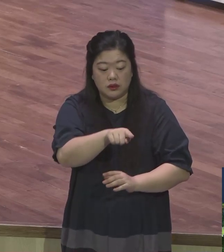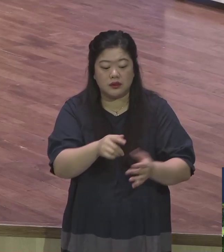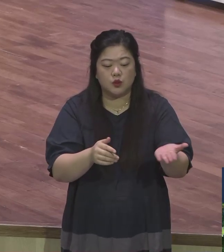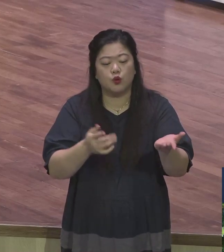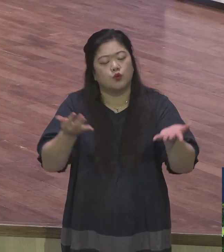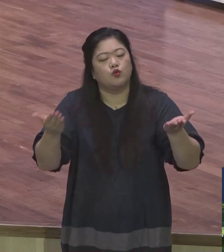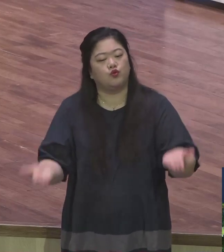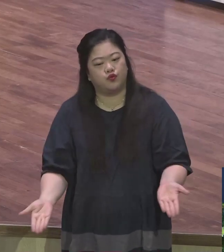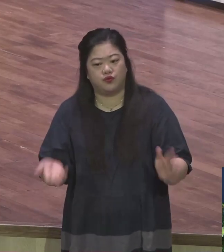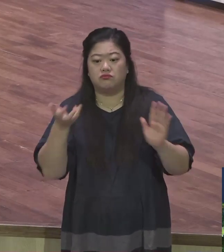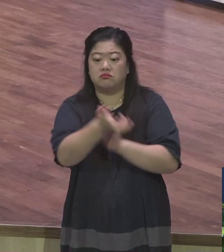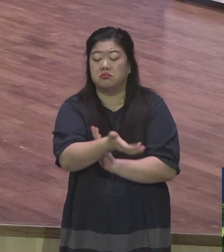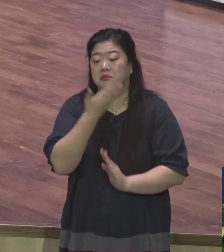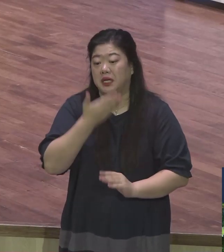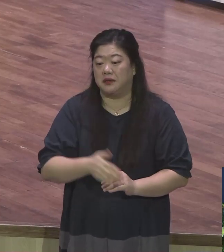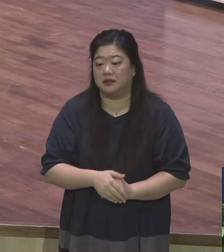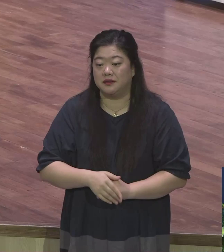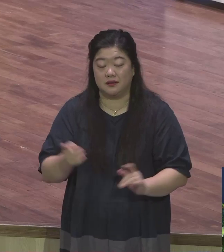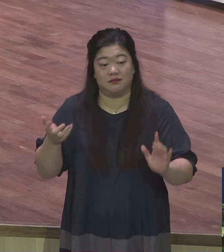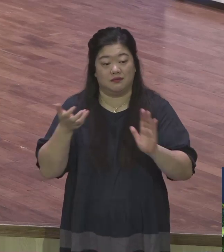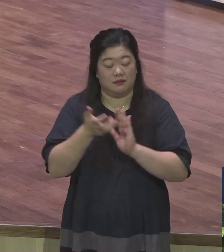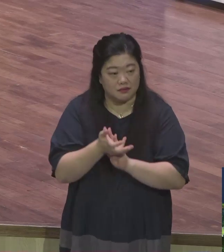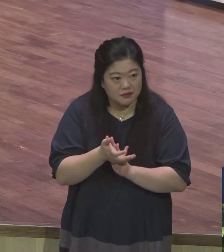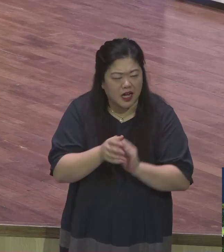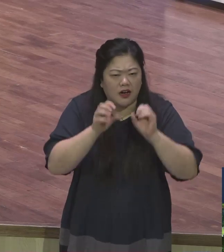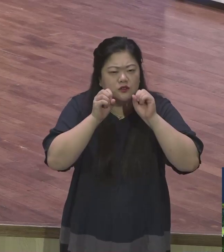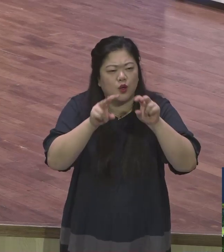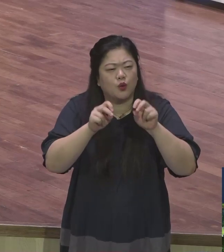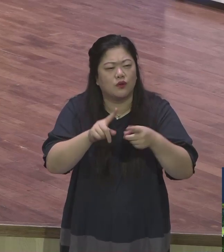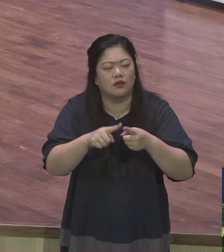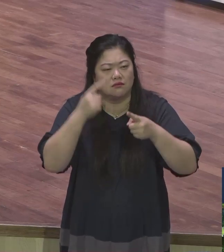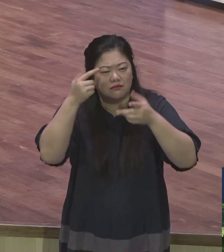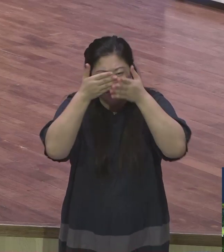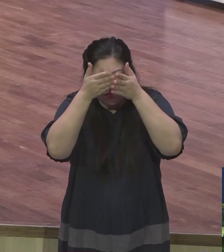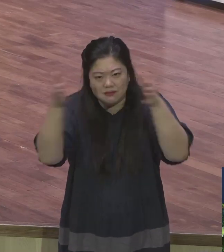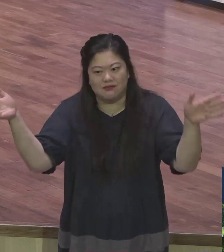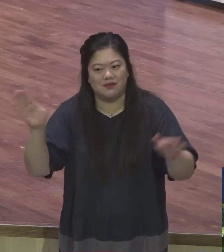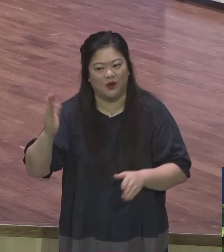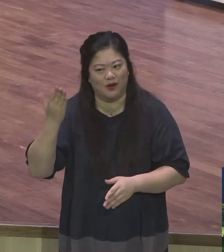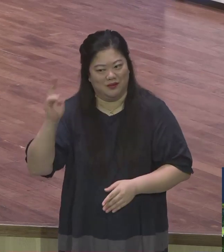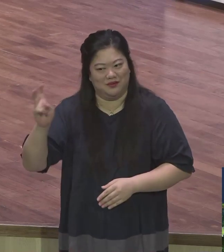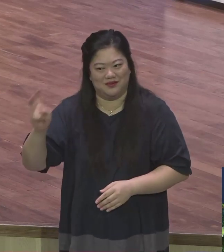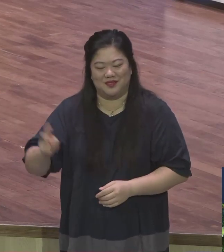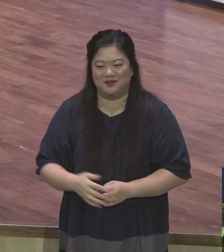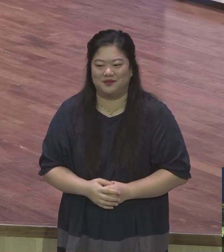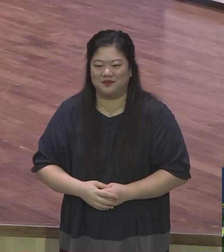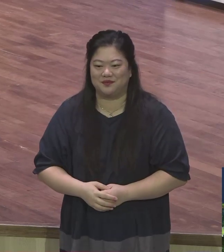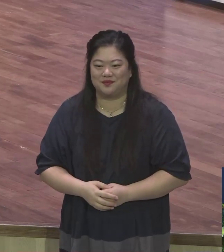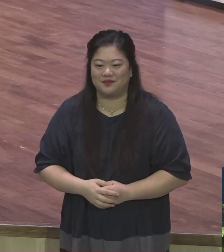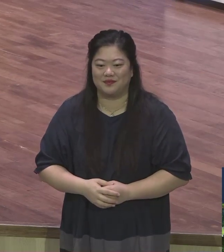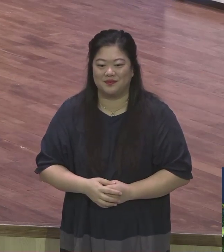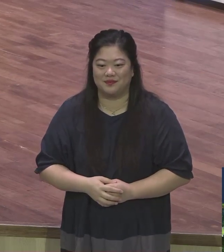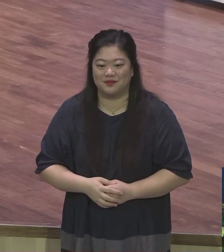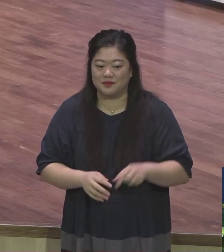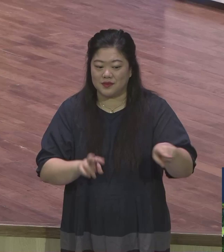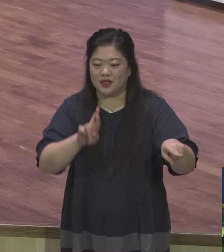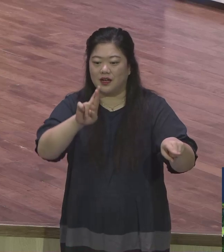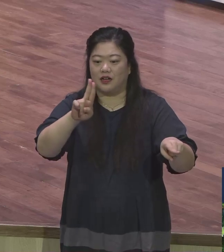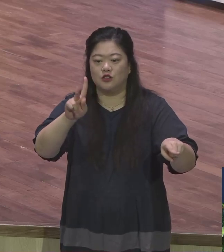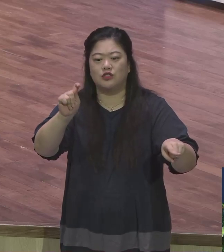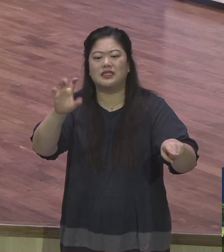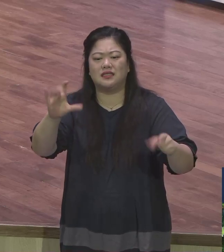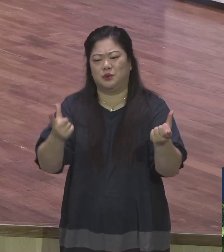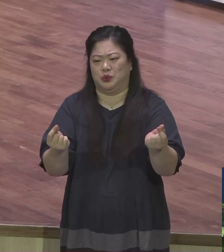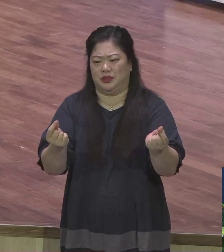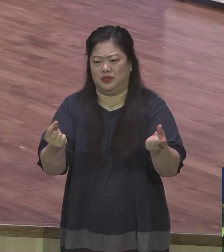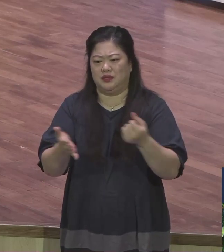여러분이 이제 성교에 대한 눈을 떠도록 할 거예요. 여러분 모두 다 이 알루투시 현장을 보면서 기도하시기 바랍니다.